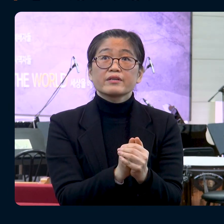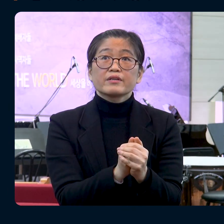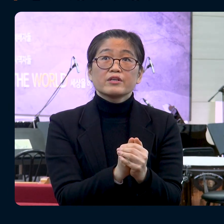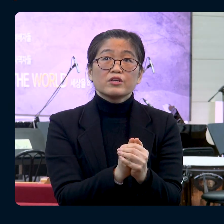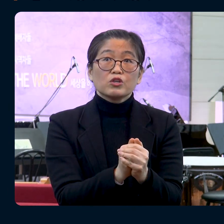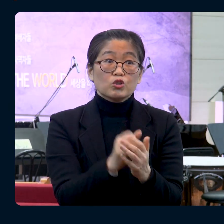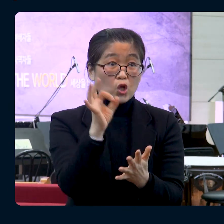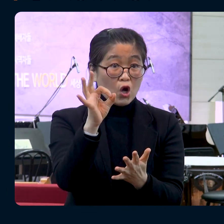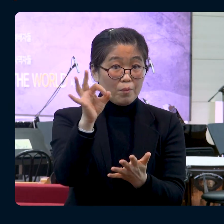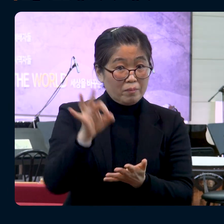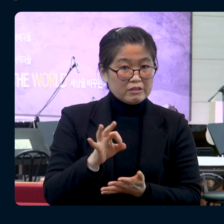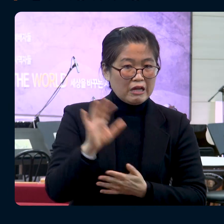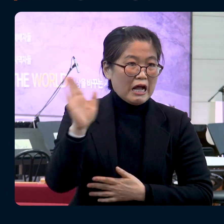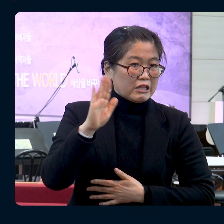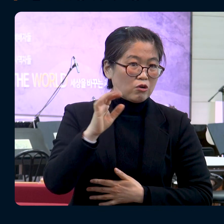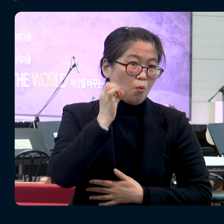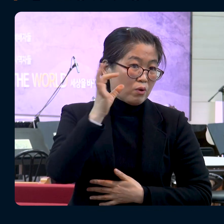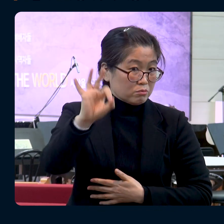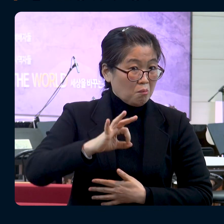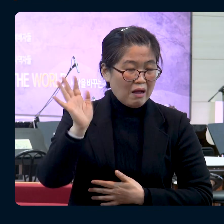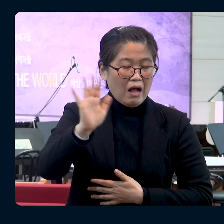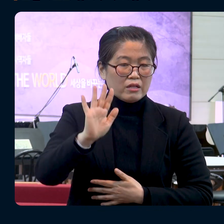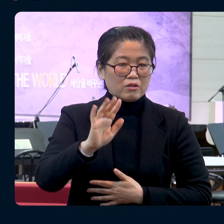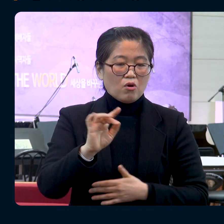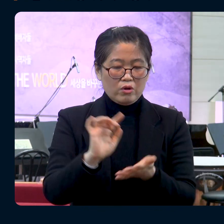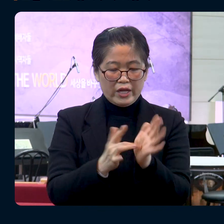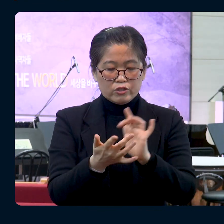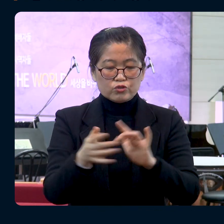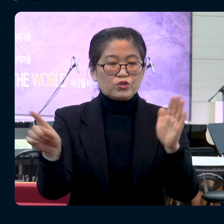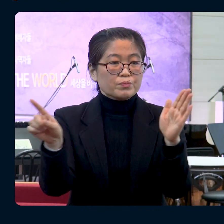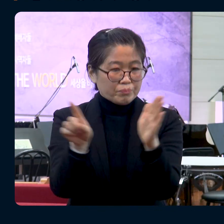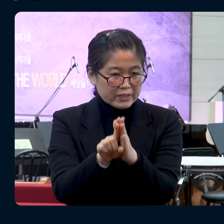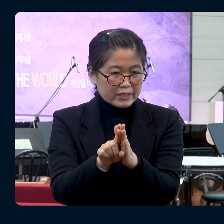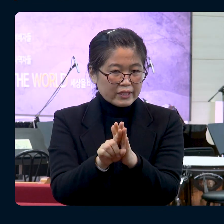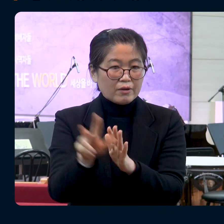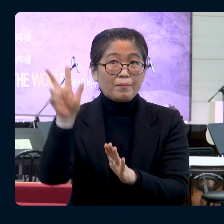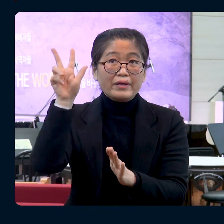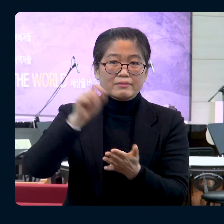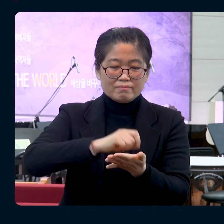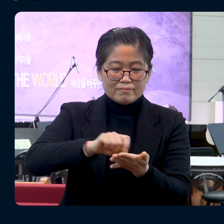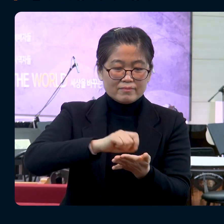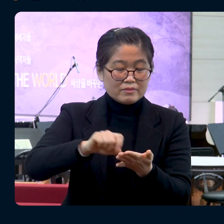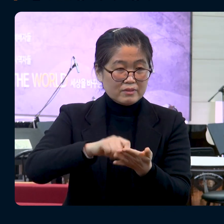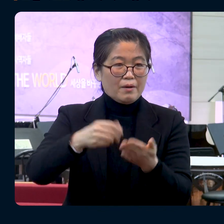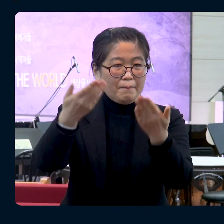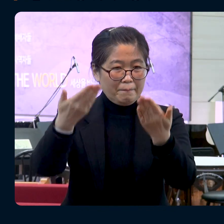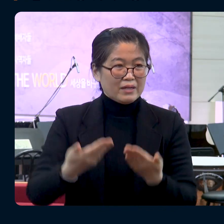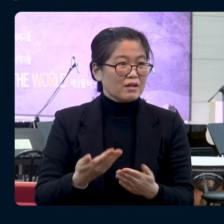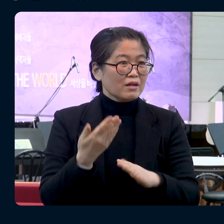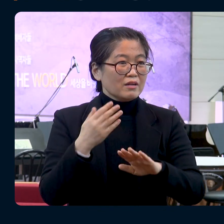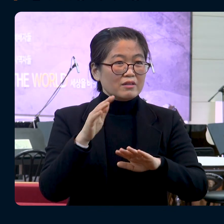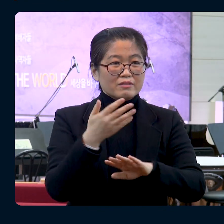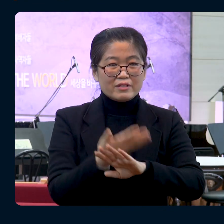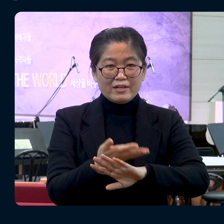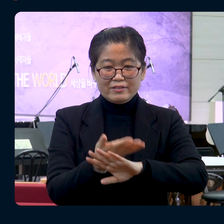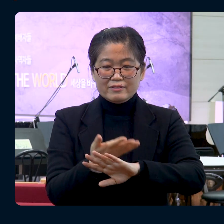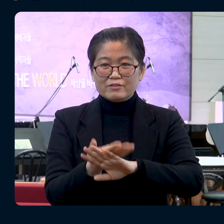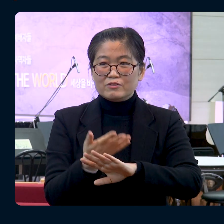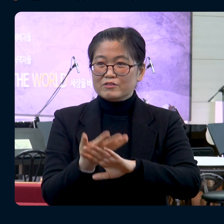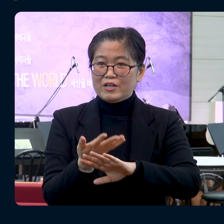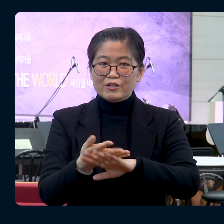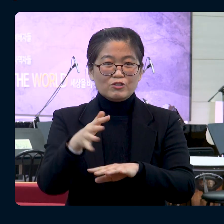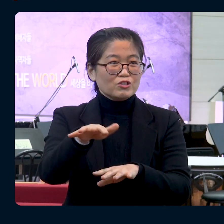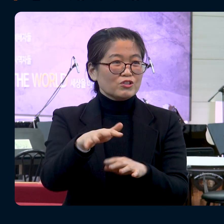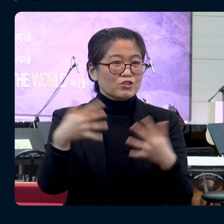들어오게 하는데 돈을 받는 것이 아니라 예수 믿고 제자 훈련 받겠다는 애들만 받는 거예요. 뭐 다른 조건 없어요.